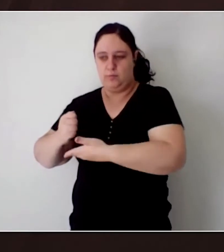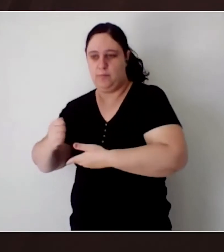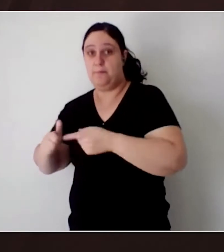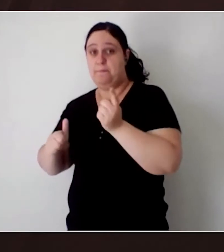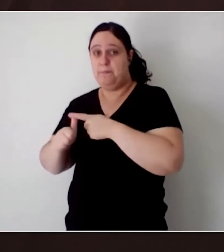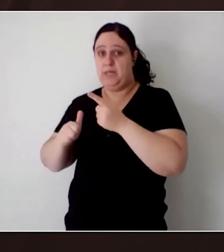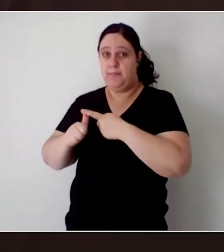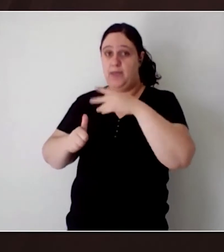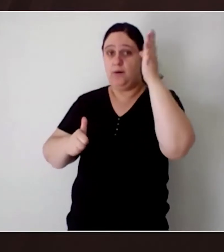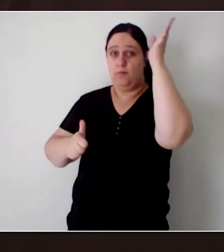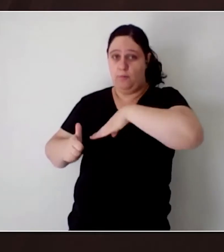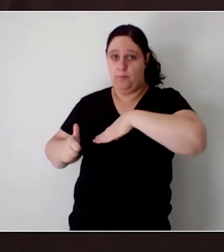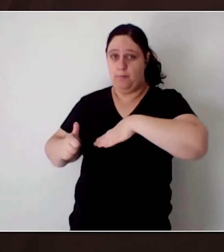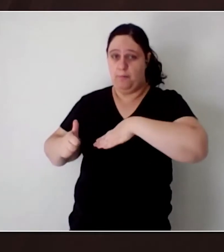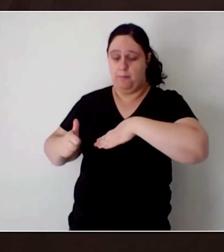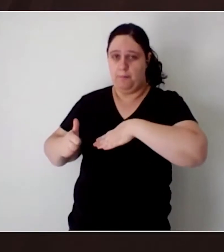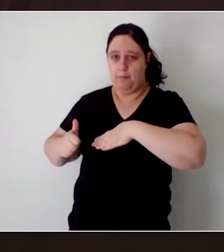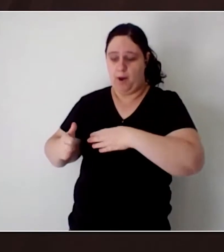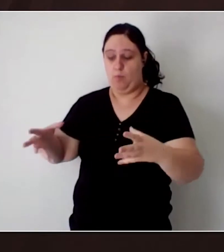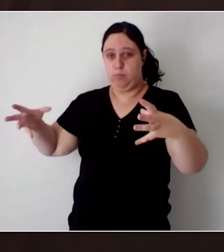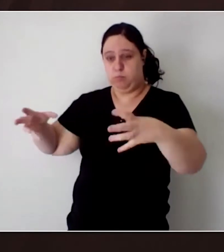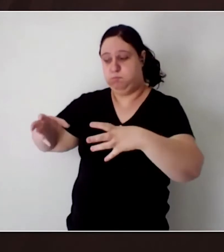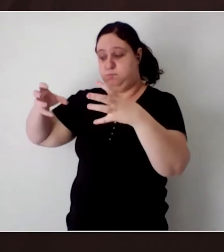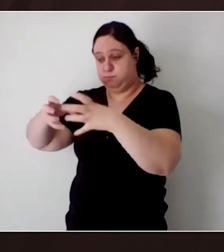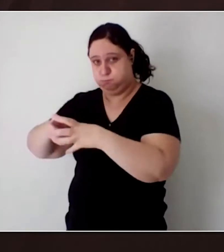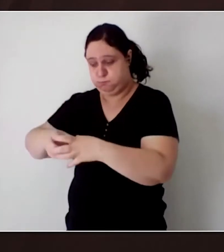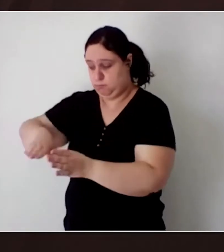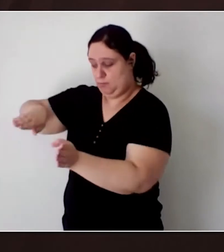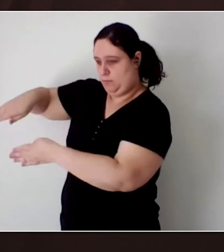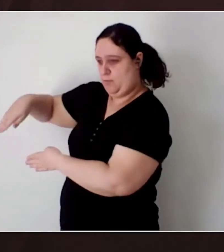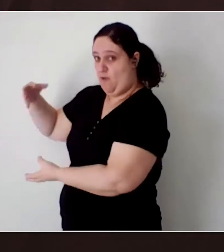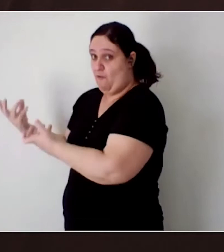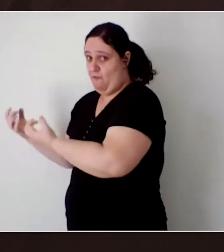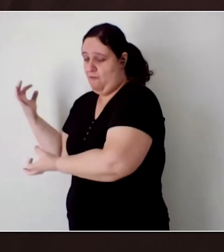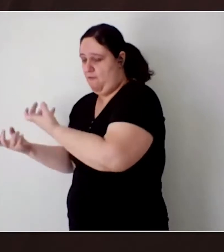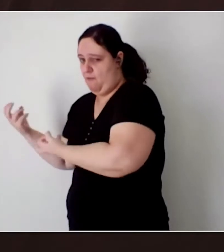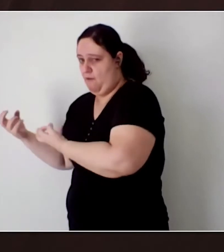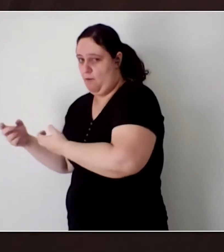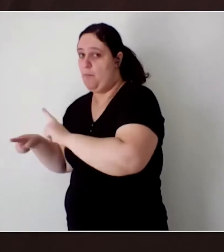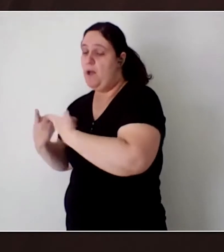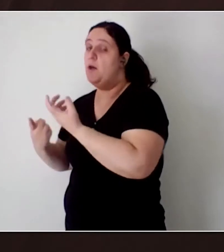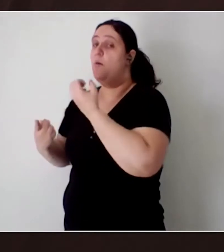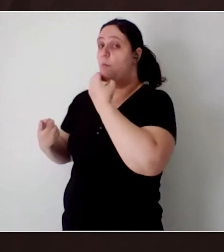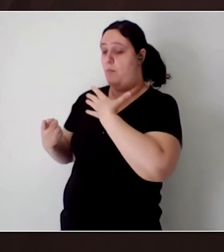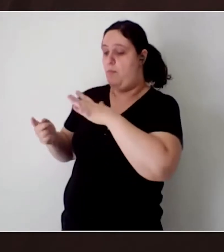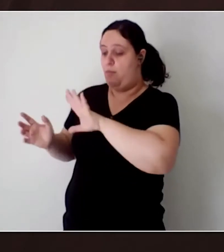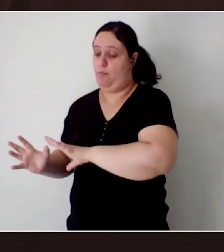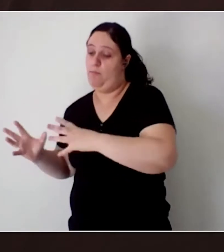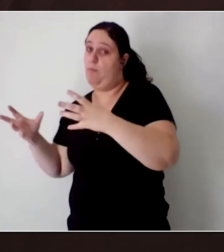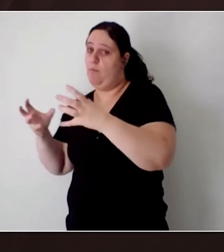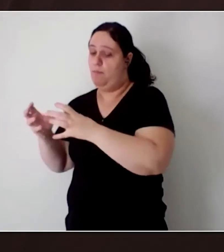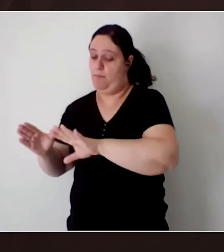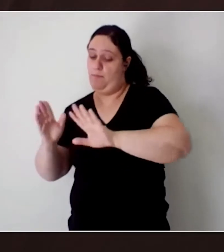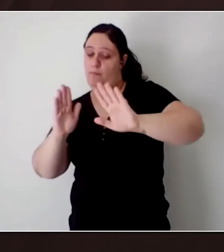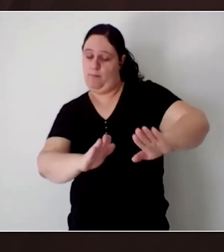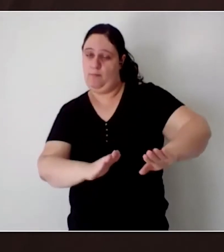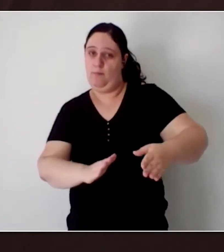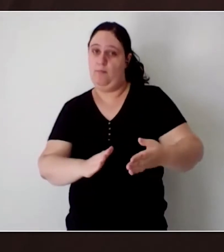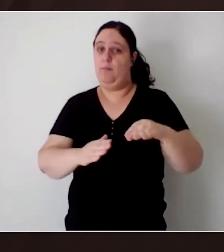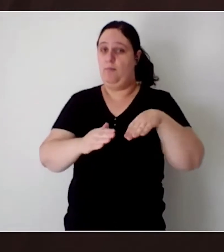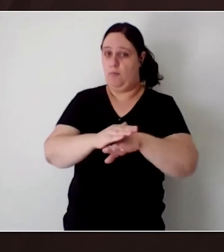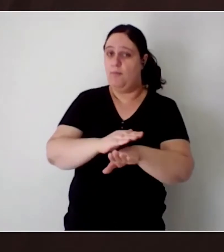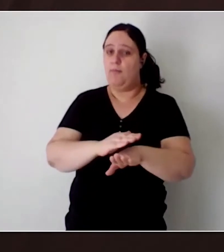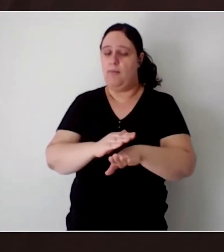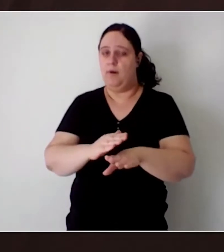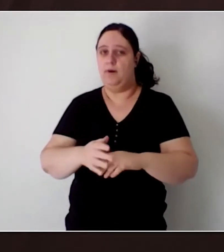atai-o em feixes para ser queimado, mas o trigo recolhei-o no meu celeiro.